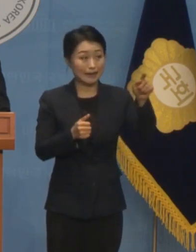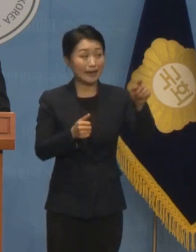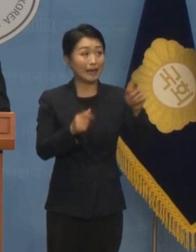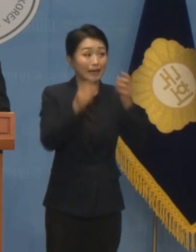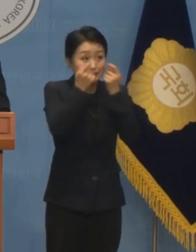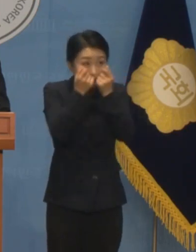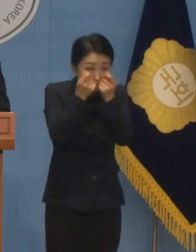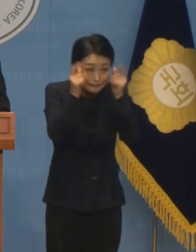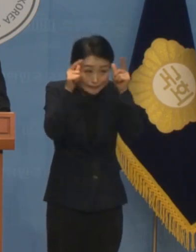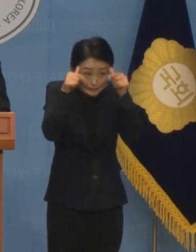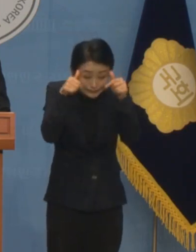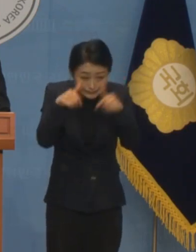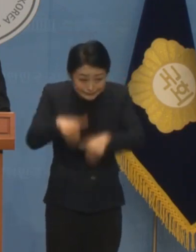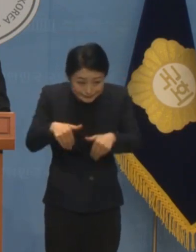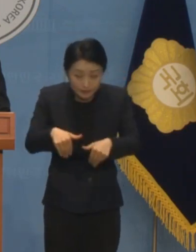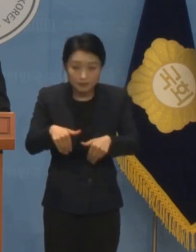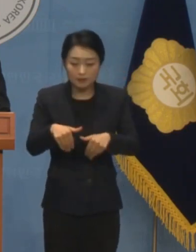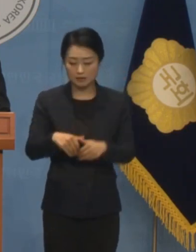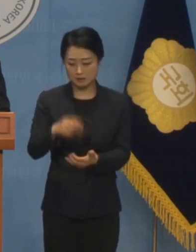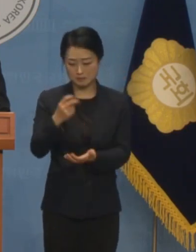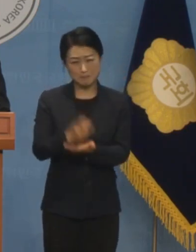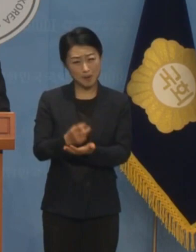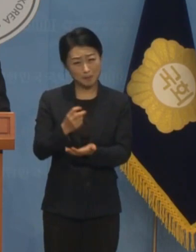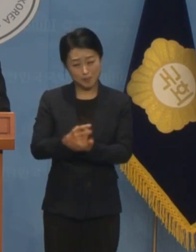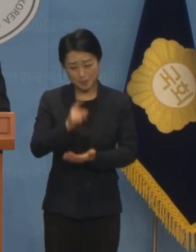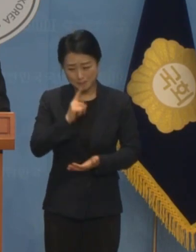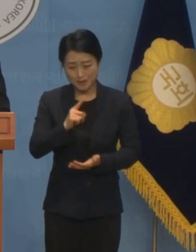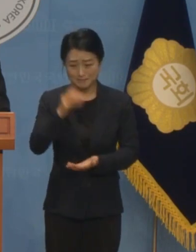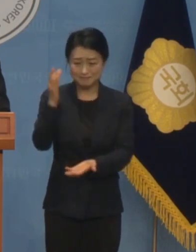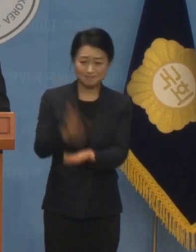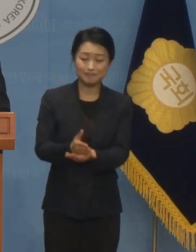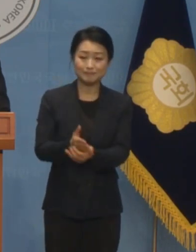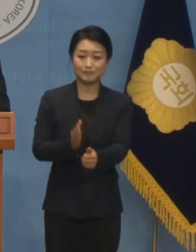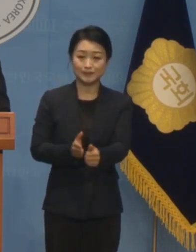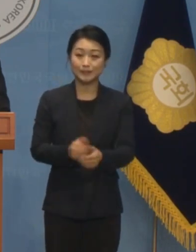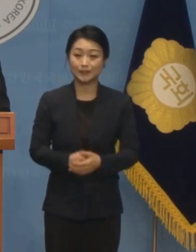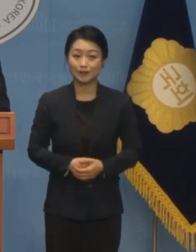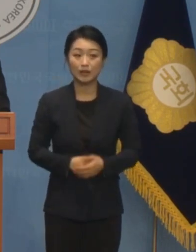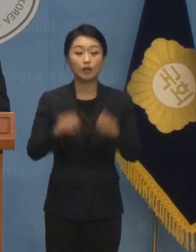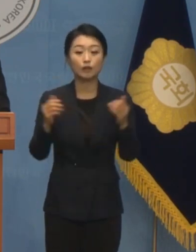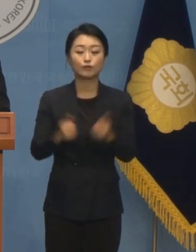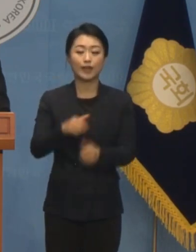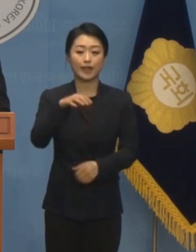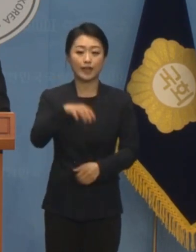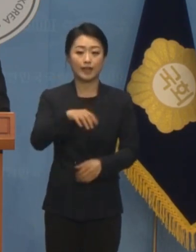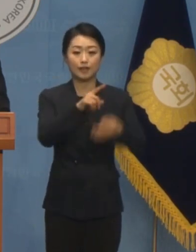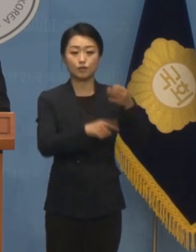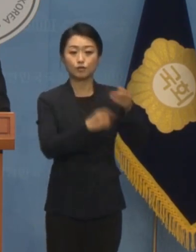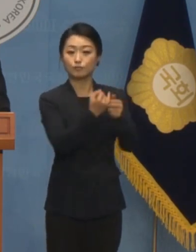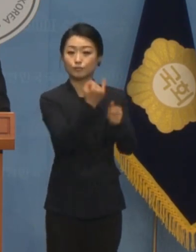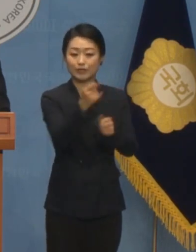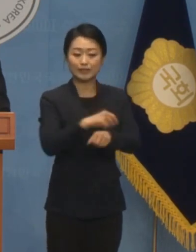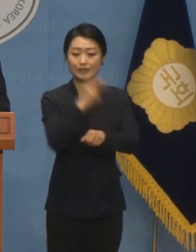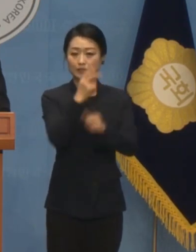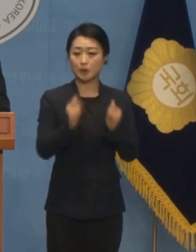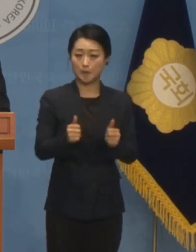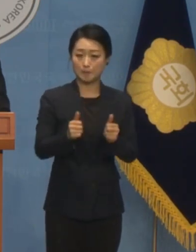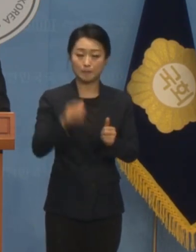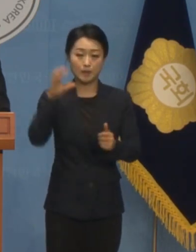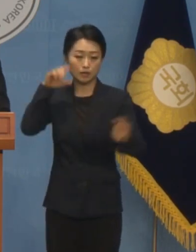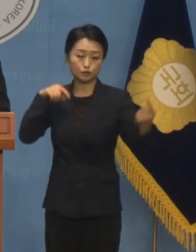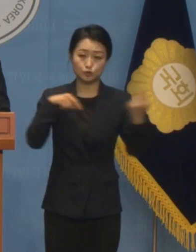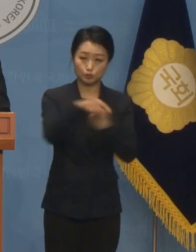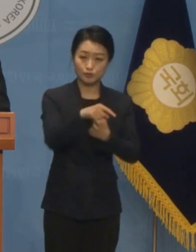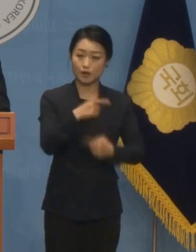더 이상 법과 원칙을 말할 자격이 없습니다. 국회는 김건희 여사 특검과 청문회를